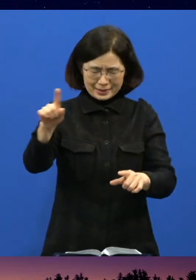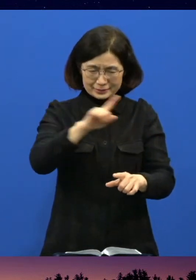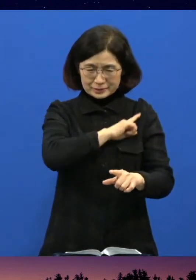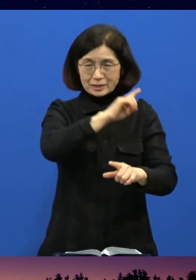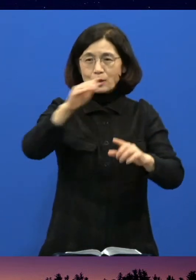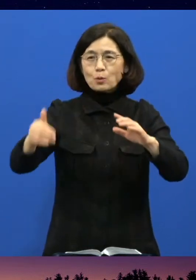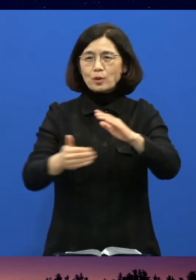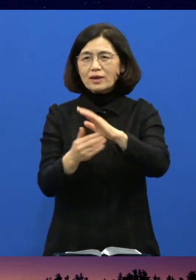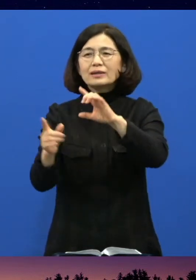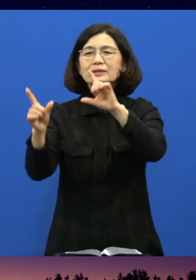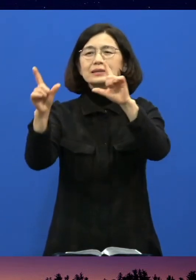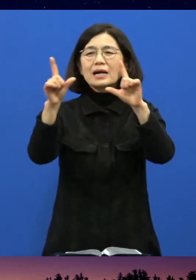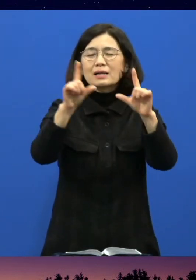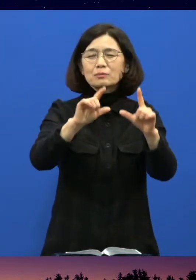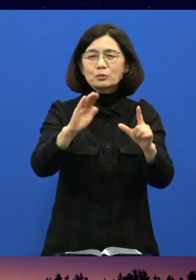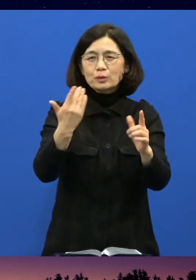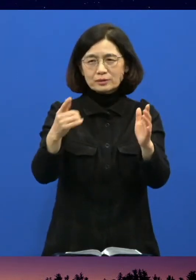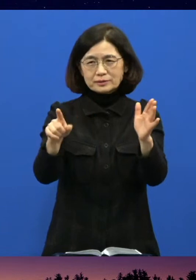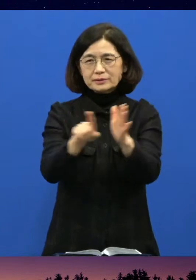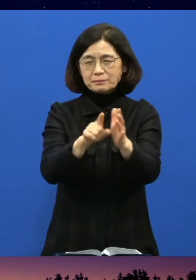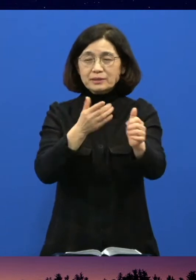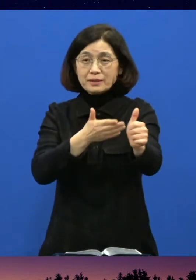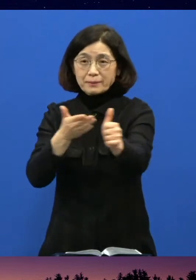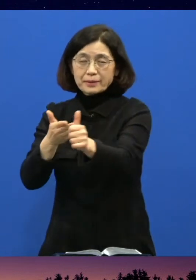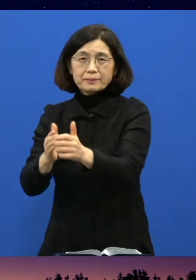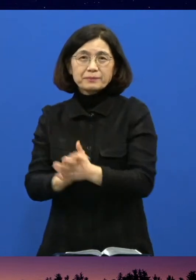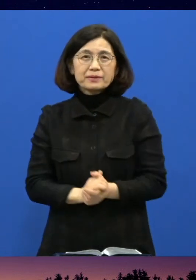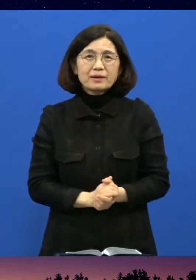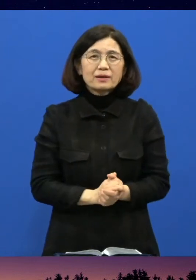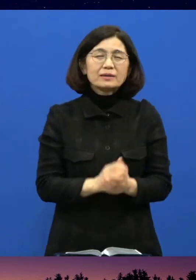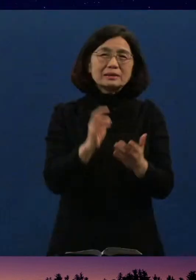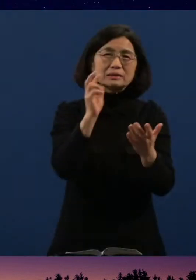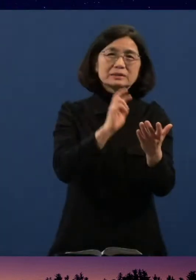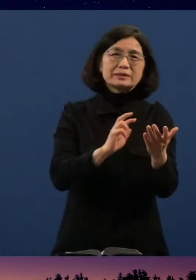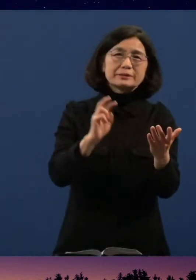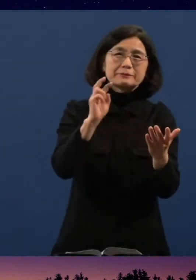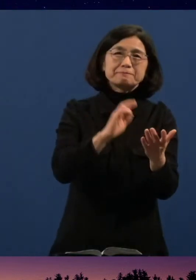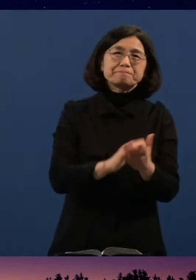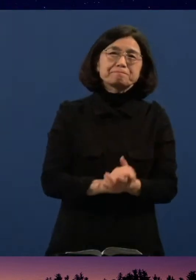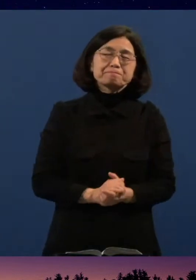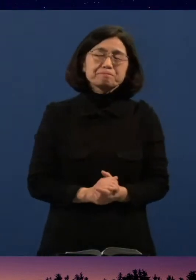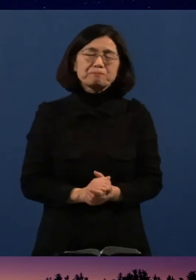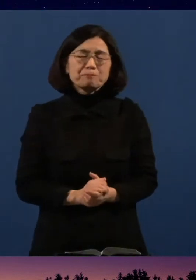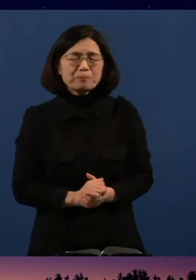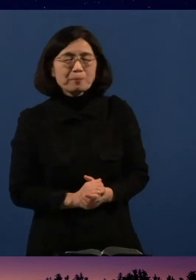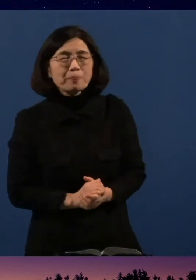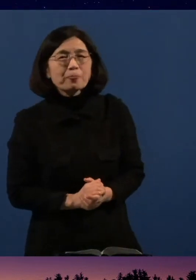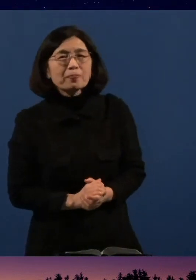믿습니다. 우리 기도하며 찬양하면서 기도하며 나가도록 하겠습니다.